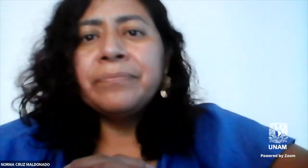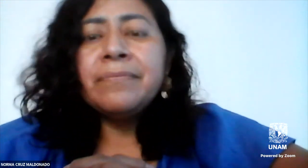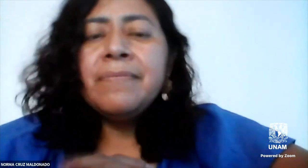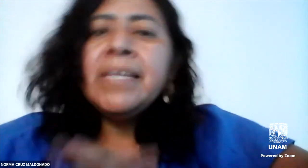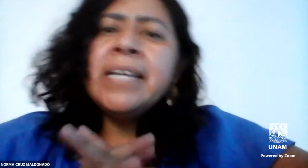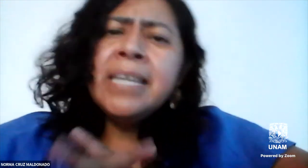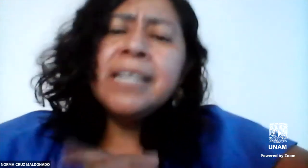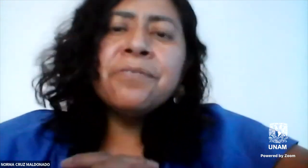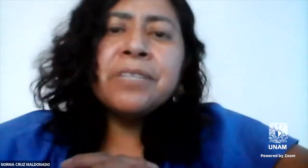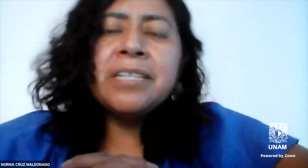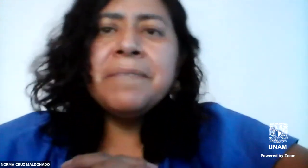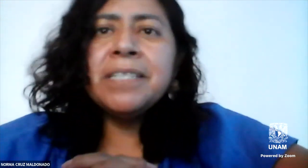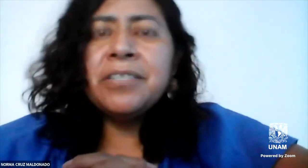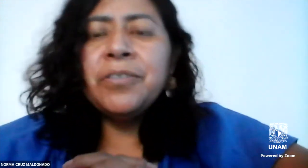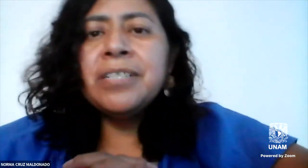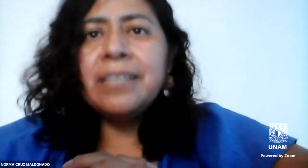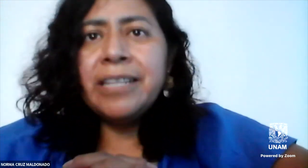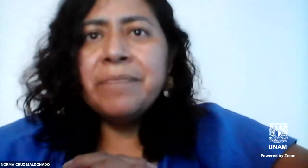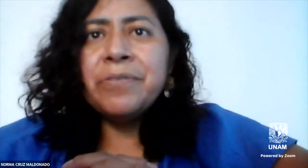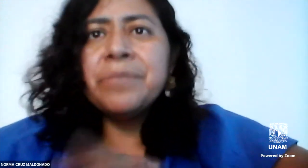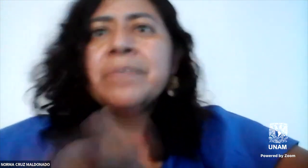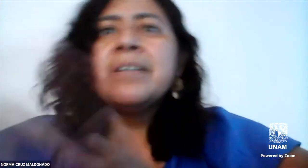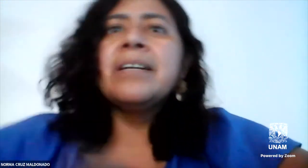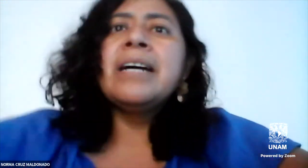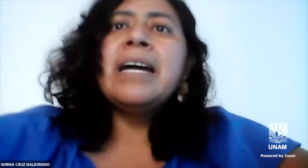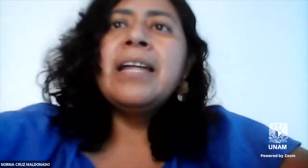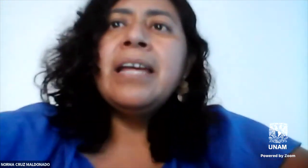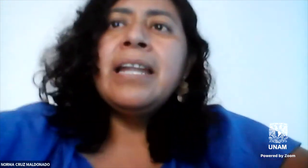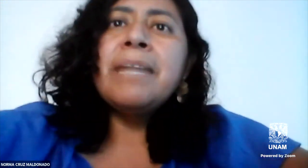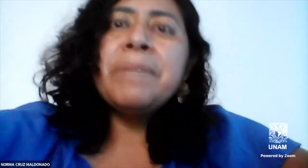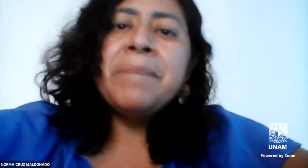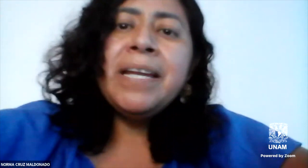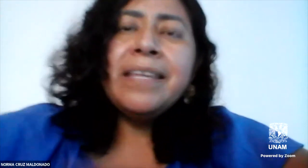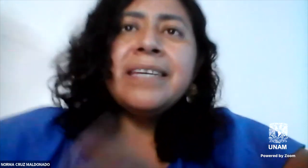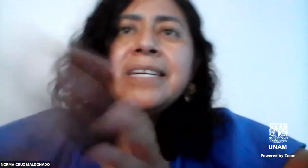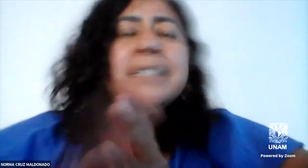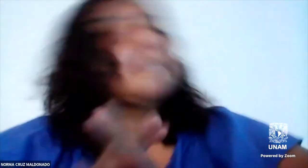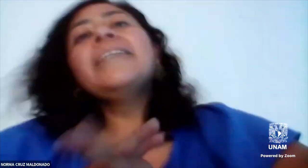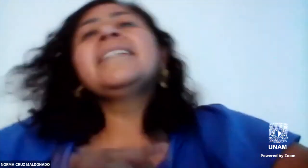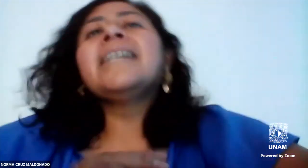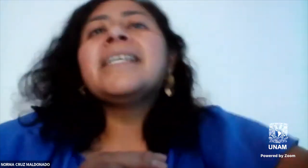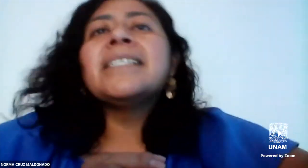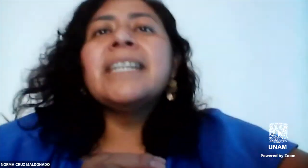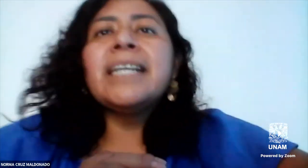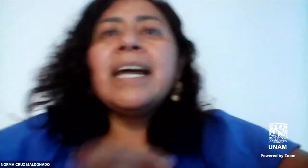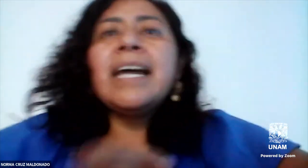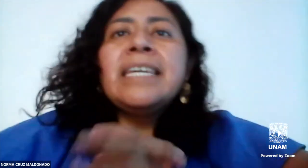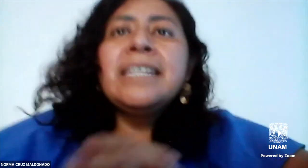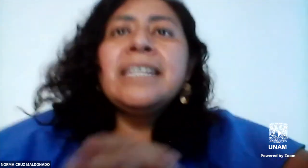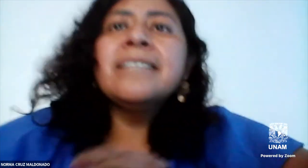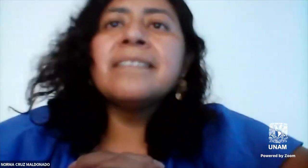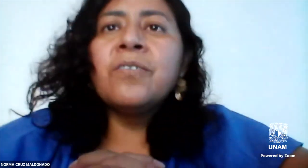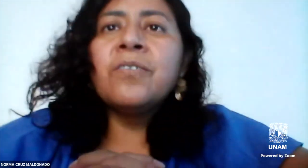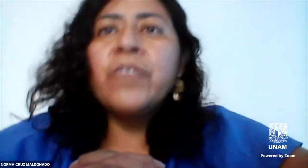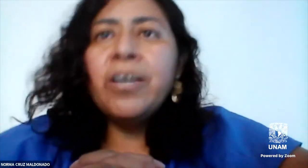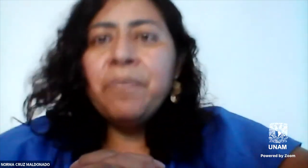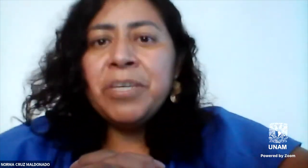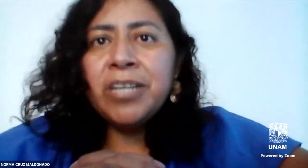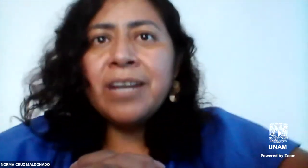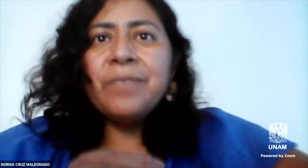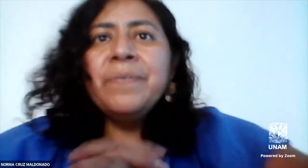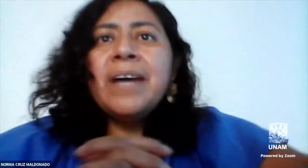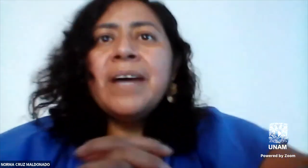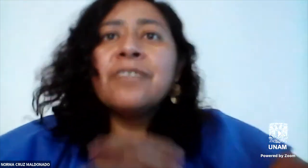hoy y en las sucesivas sesiones tendremos. La primera de ellas es agradecer a Iris